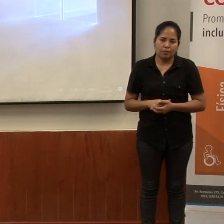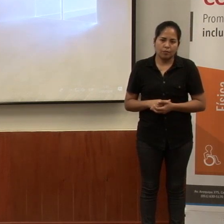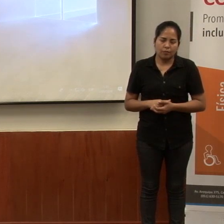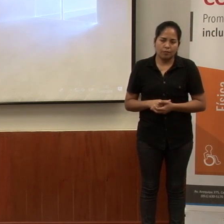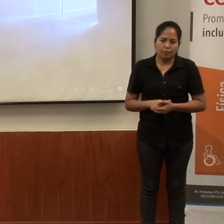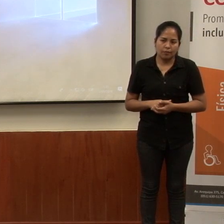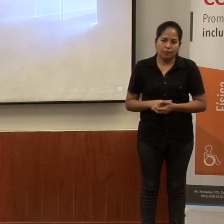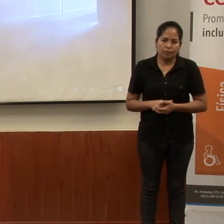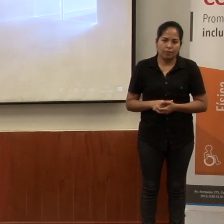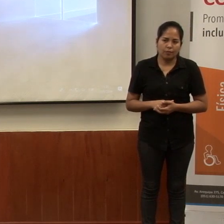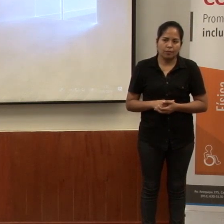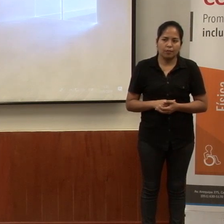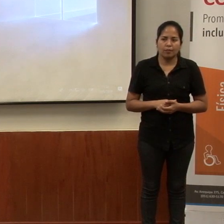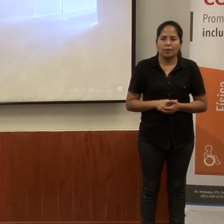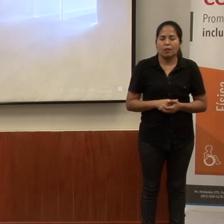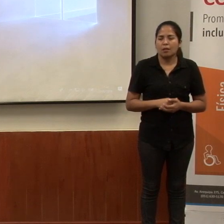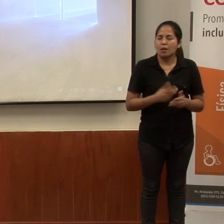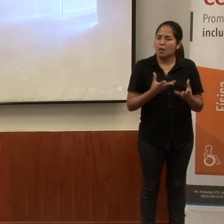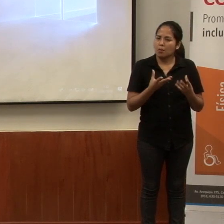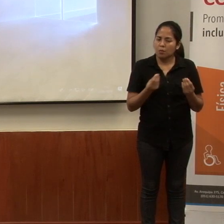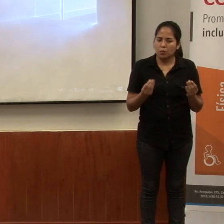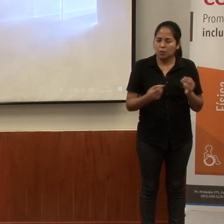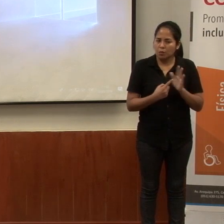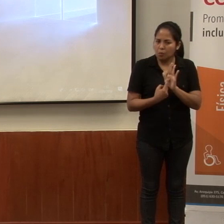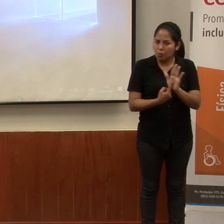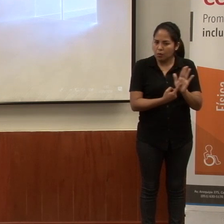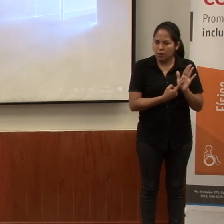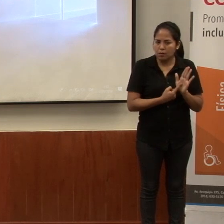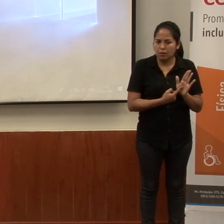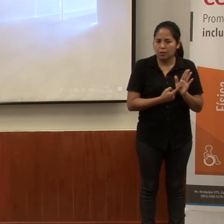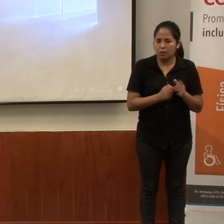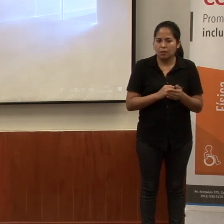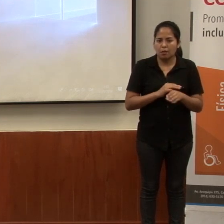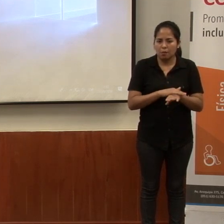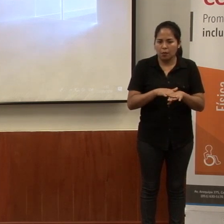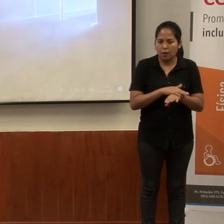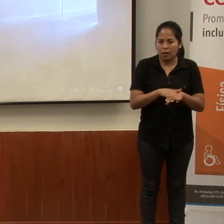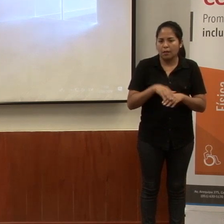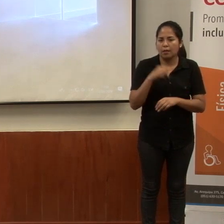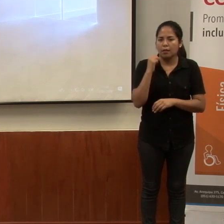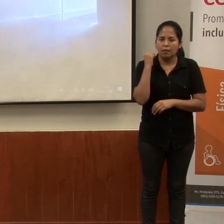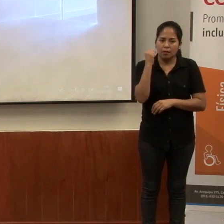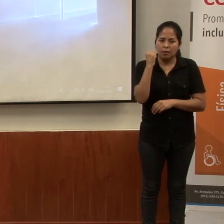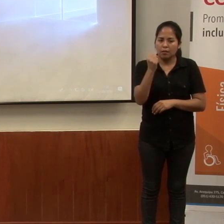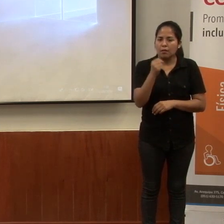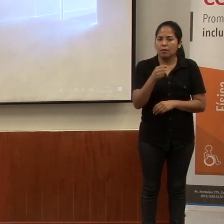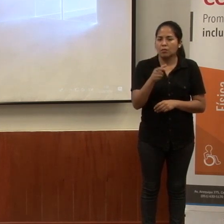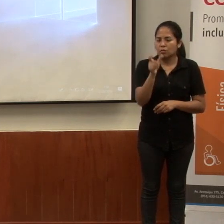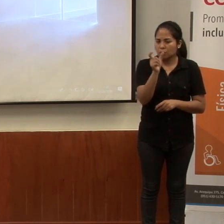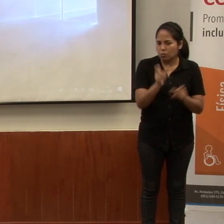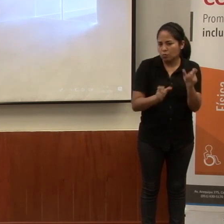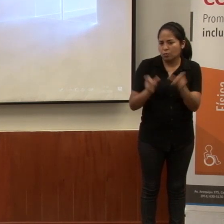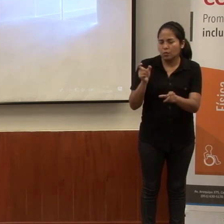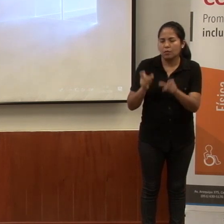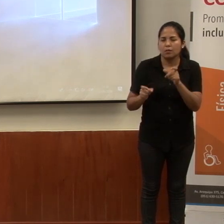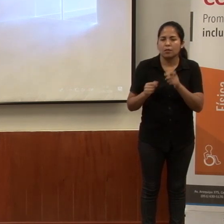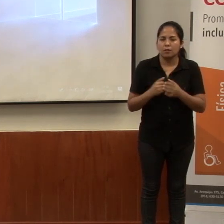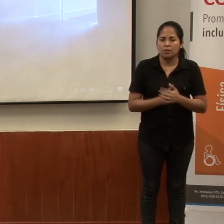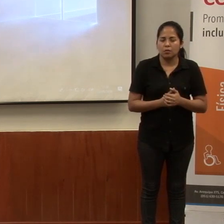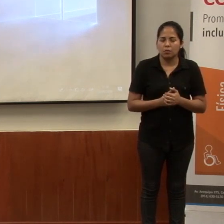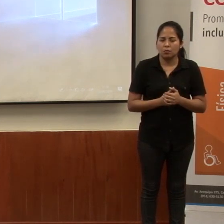efectivamente, hay este indicador, en el Plan Nacional de Derechos Humanos hemos puesto también lo que